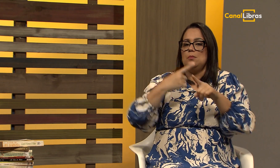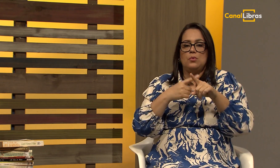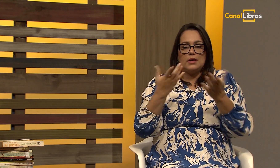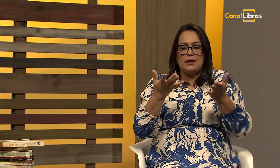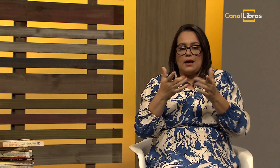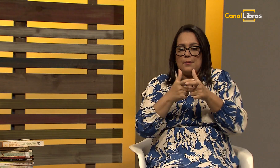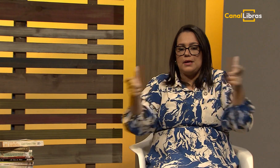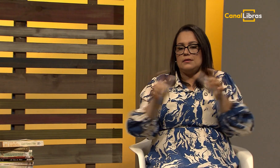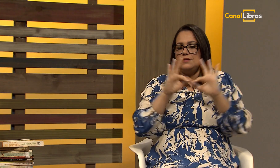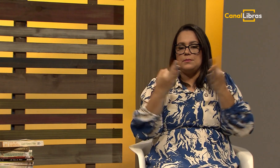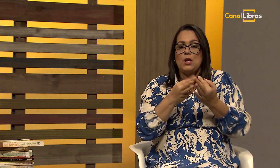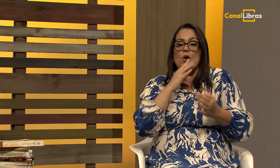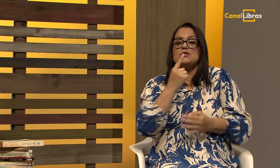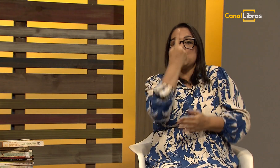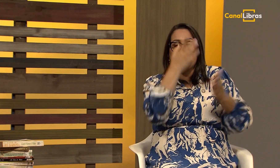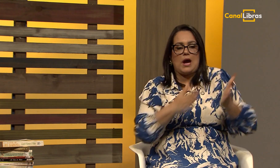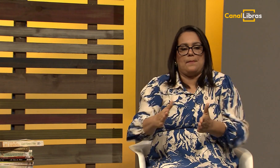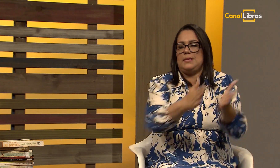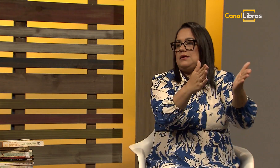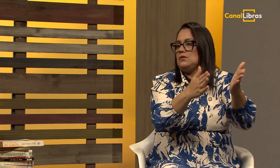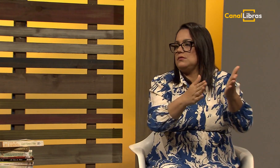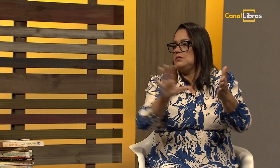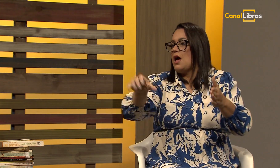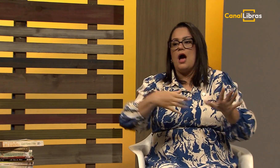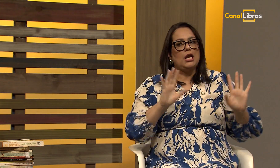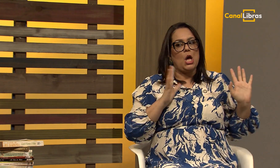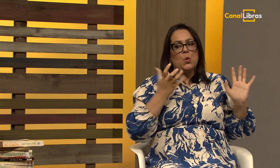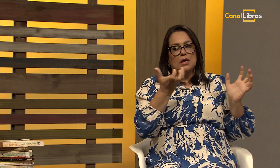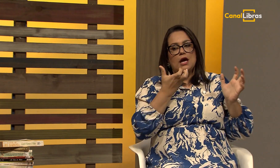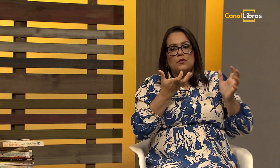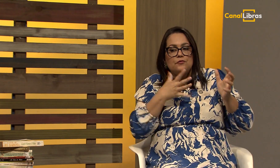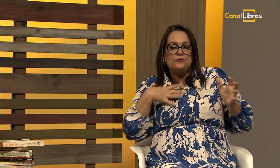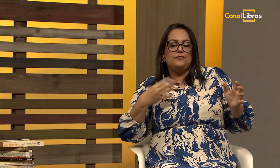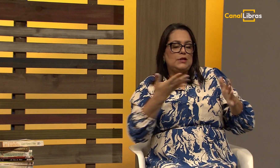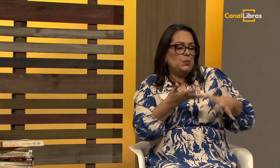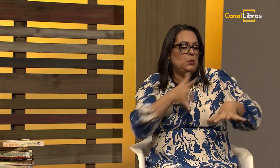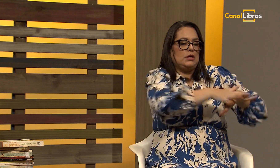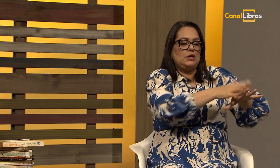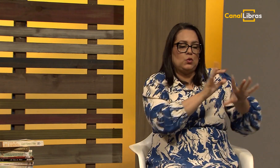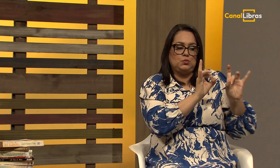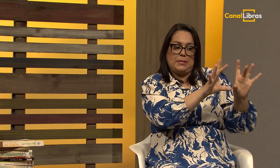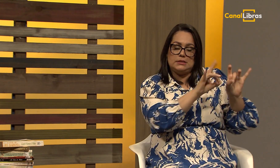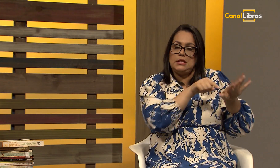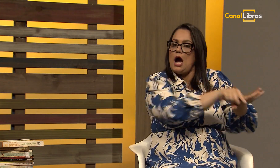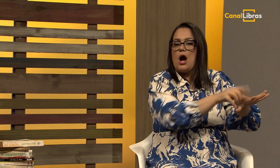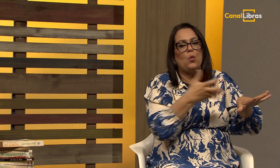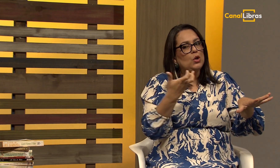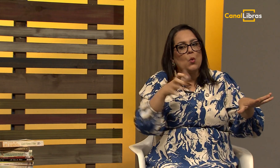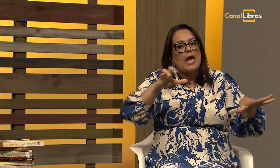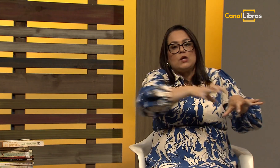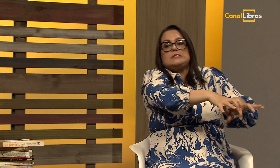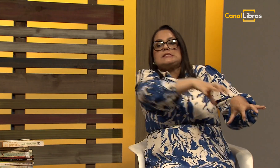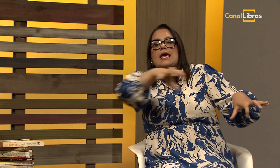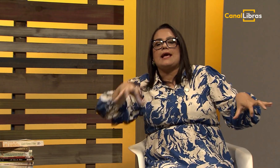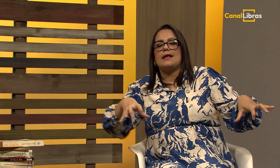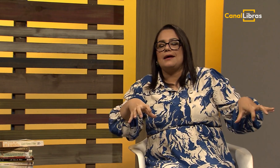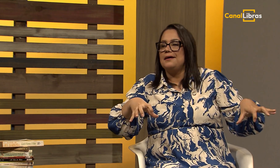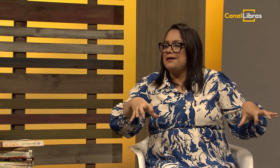a sua opção de escolha quanto à formação da criança. Quanto melhor informada, mais a família vai ter condições de escolher o melhor